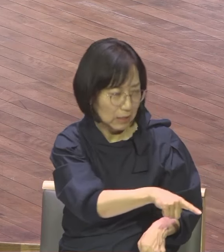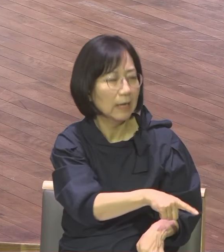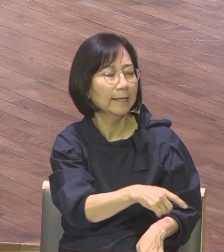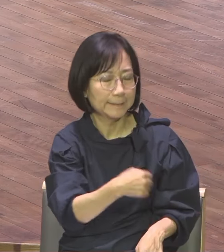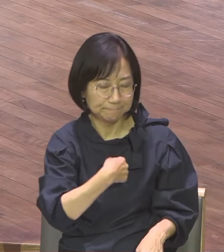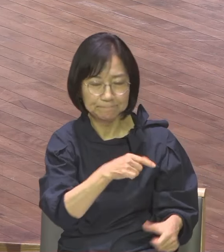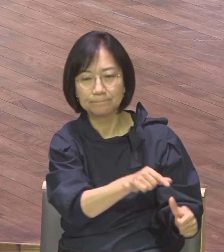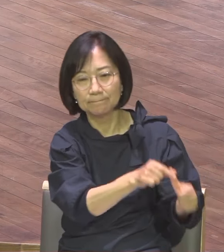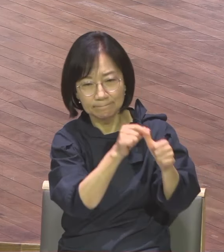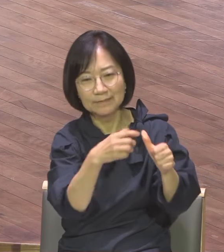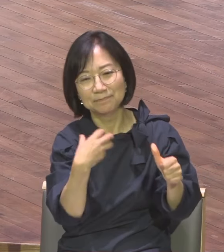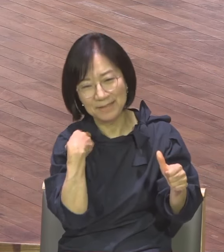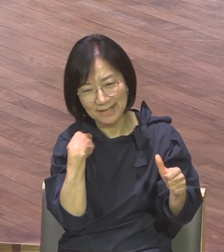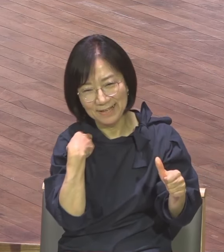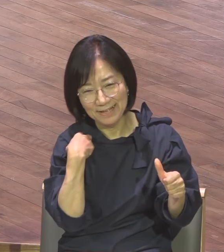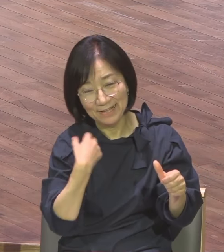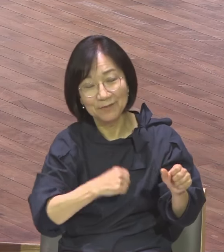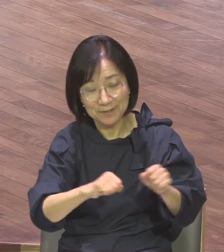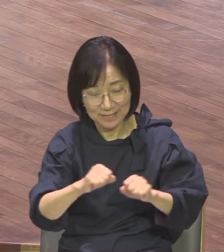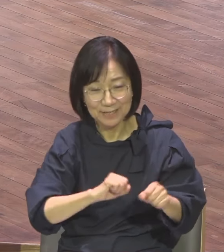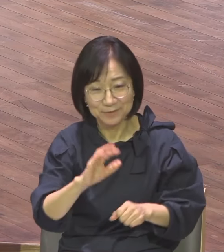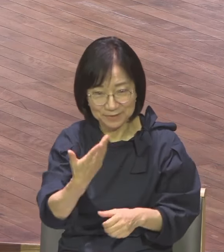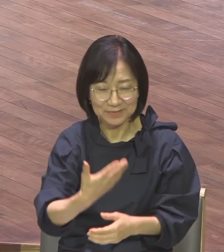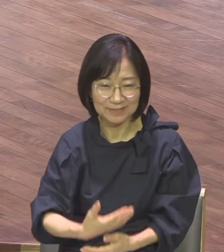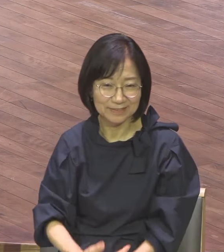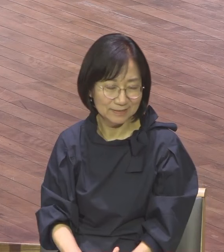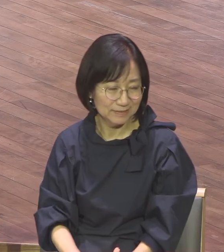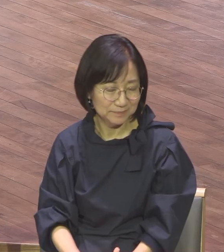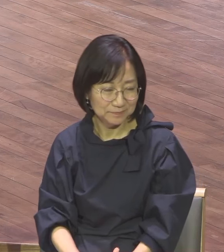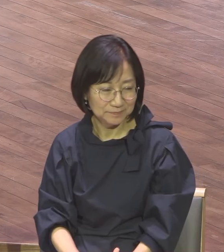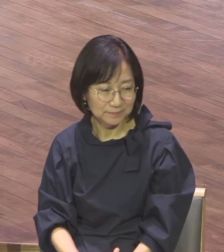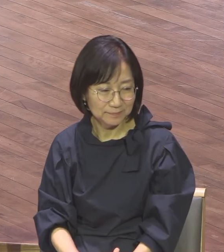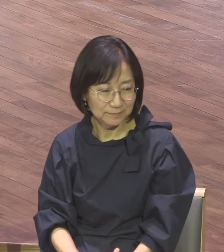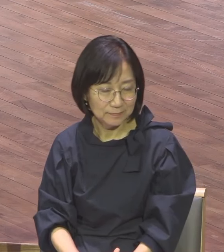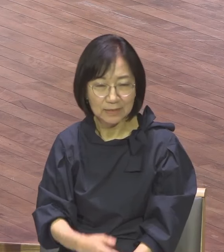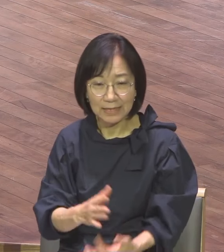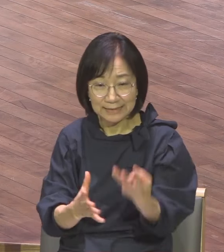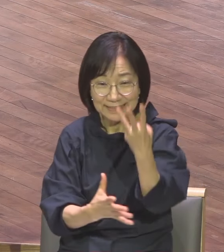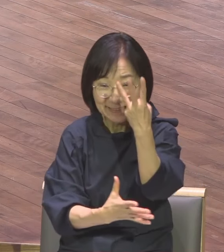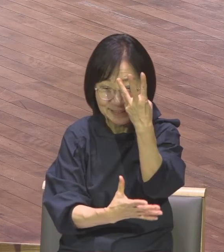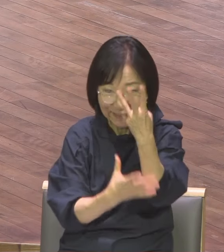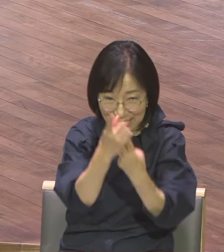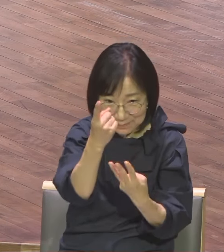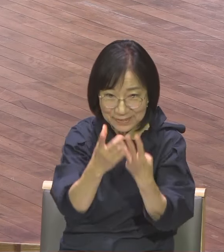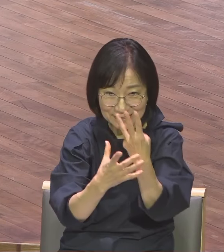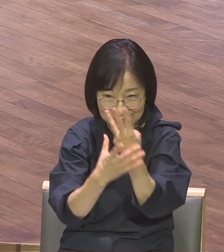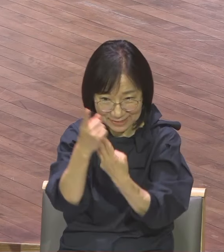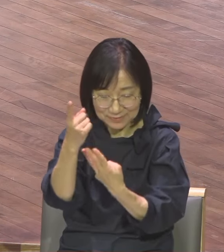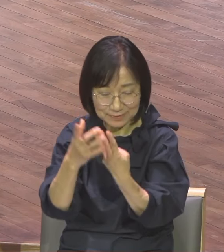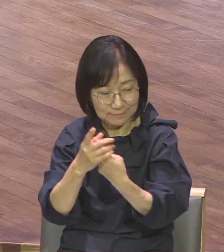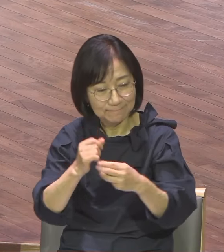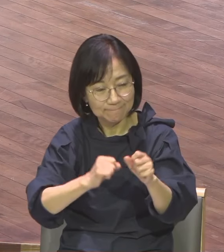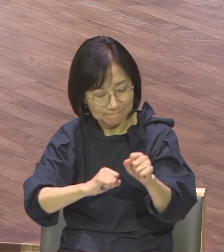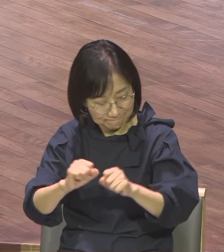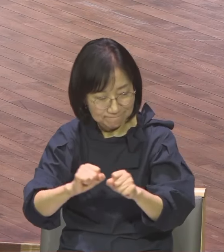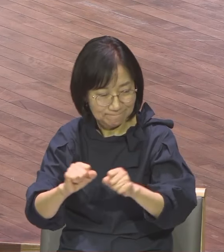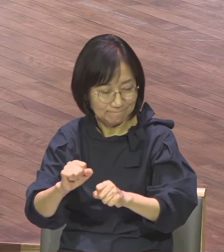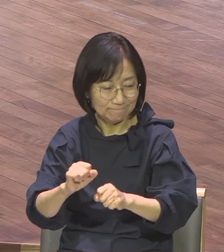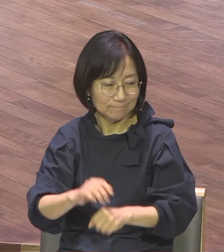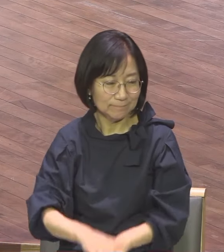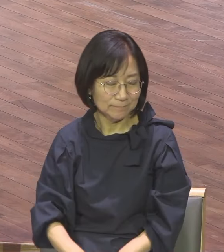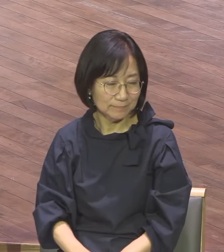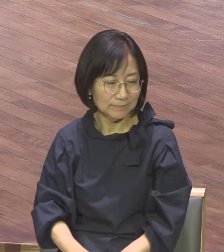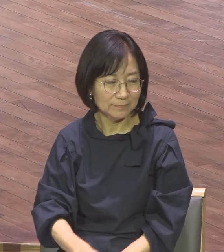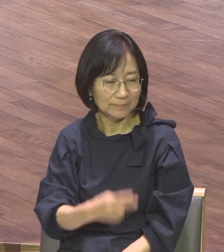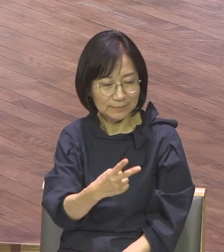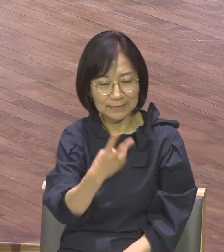있어요. 불신영혼 살리는 전도와 선교지요. 이것이 3.1조 운동이고 이것이 4천망대 운동, 이것이 2.3.7 운동,